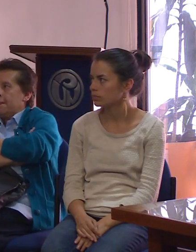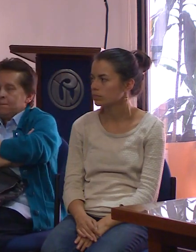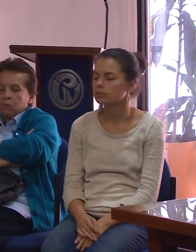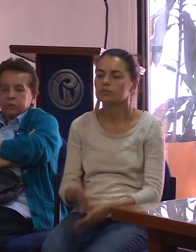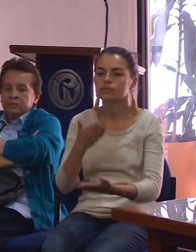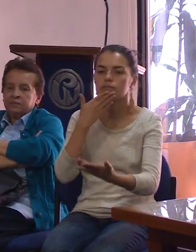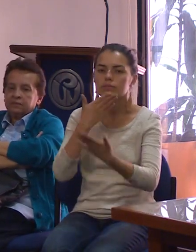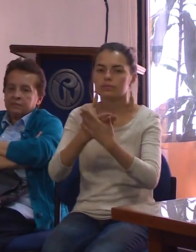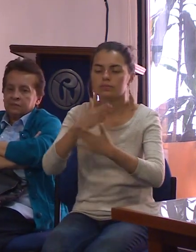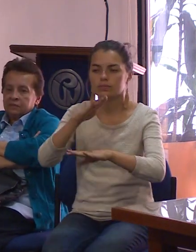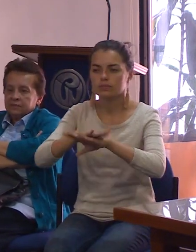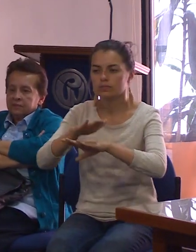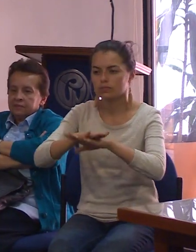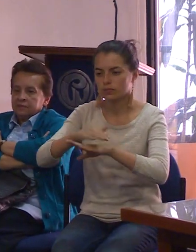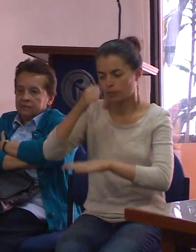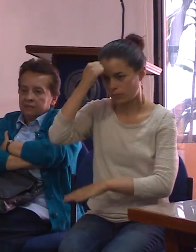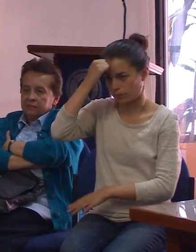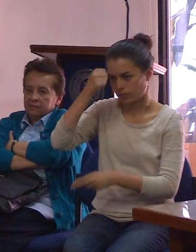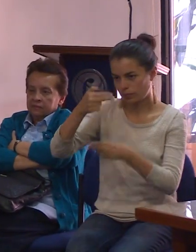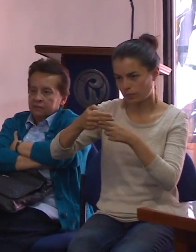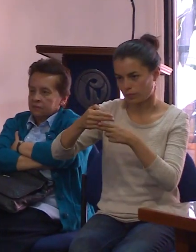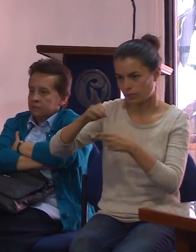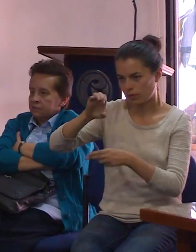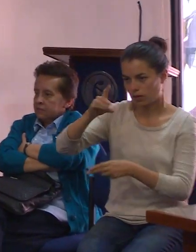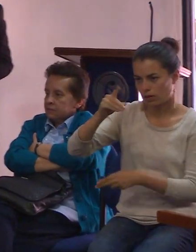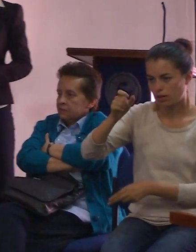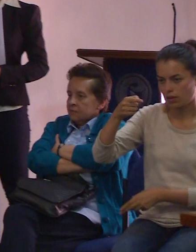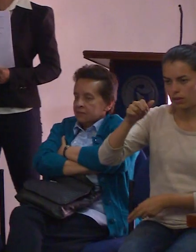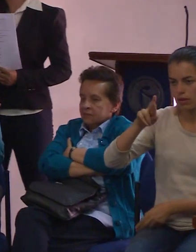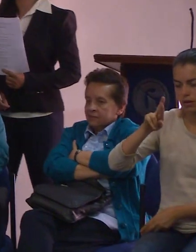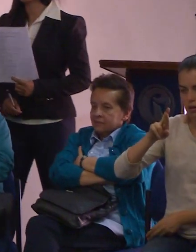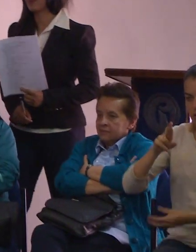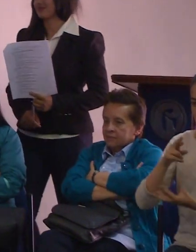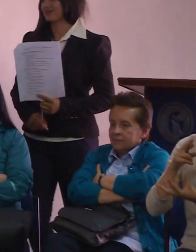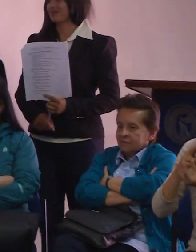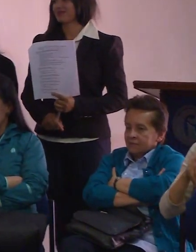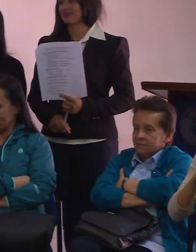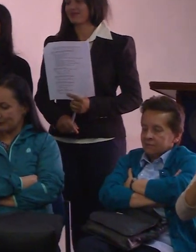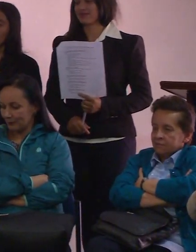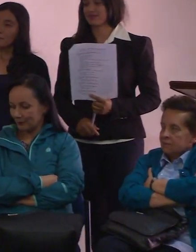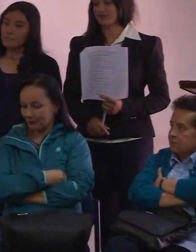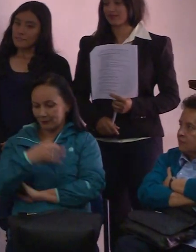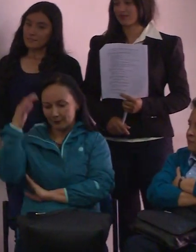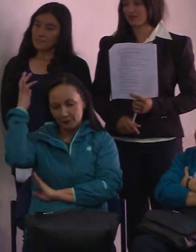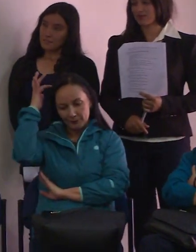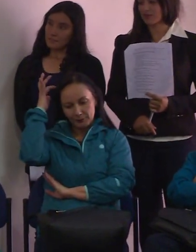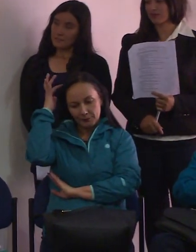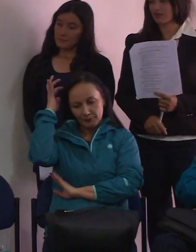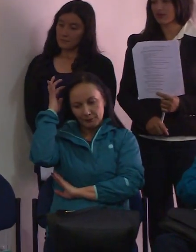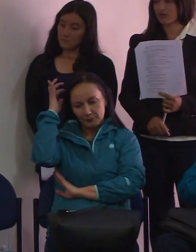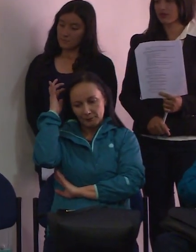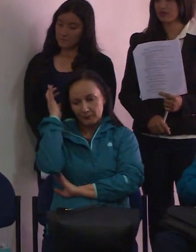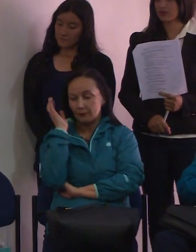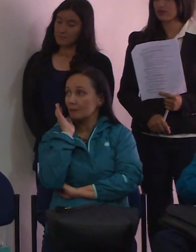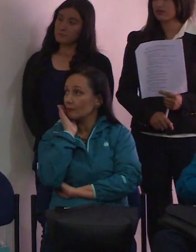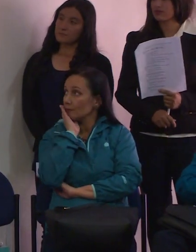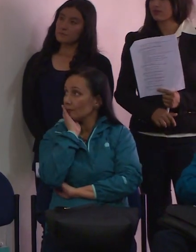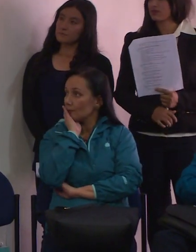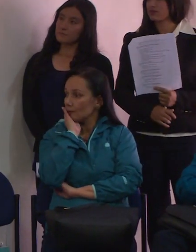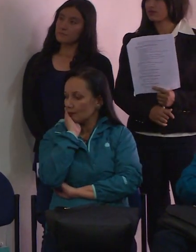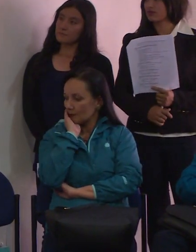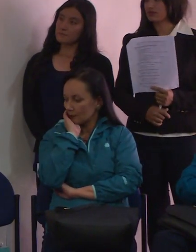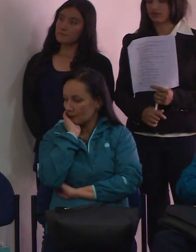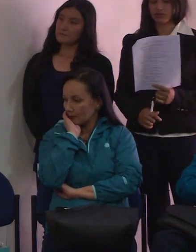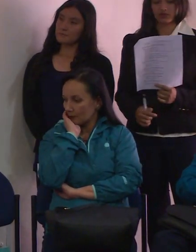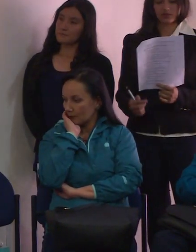Buenas tardes, soy Edgar Balbuena y coordino el grupo de investigación conocimiento profesional del profesor de ciencias. A la